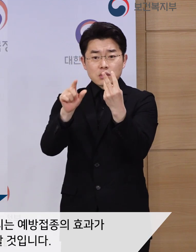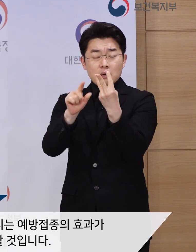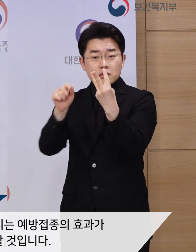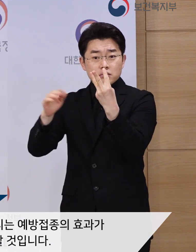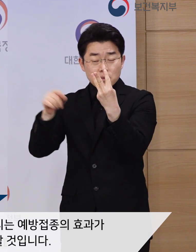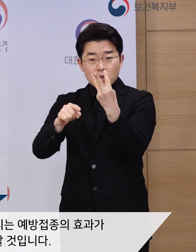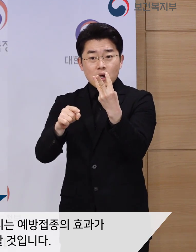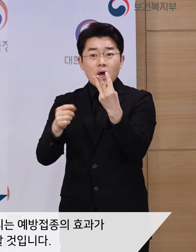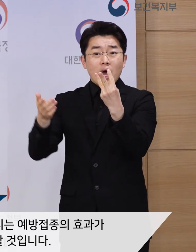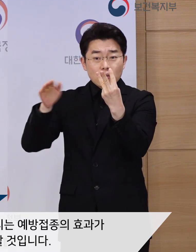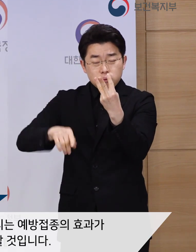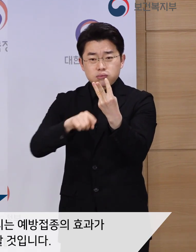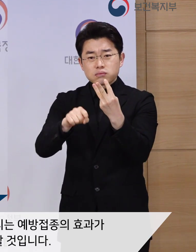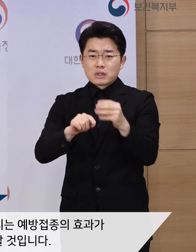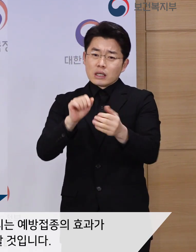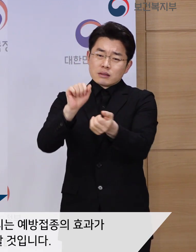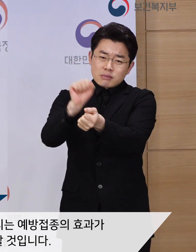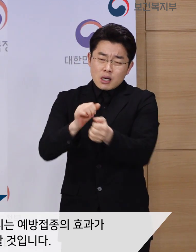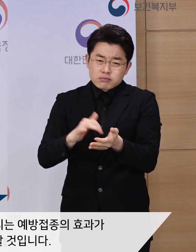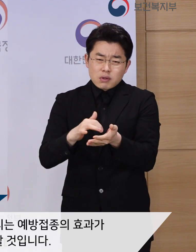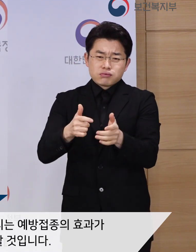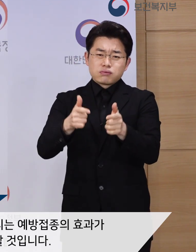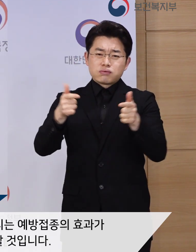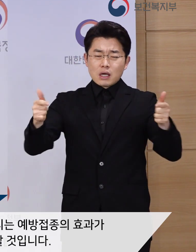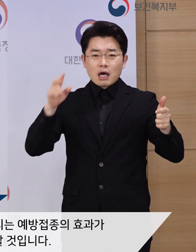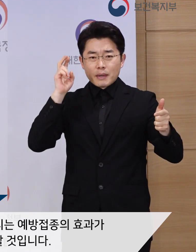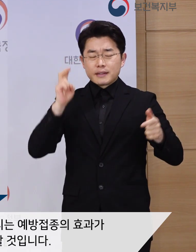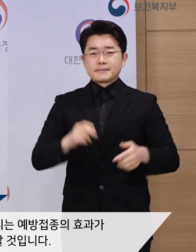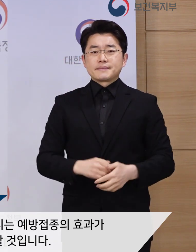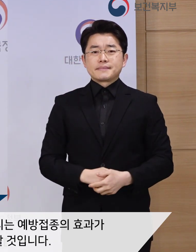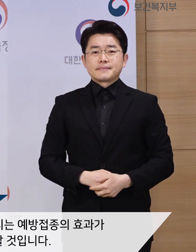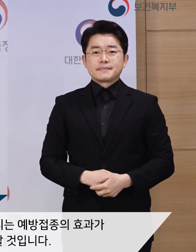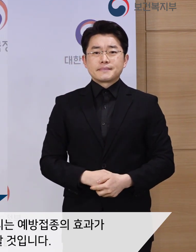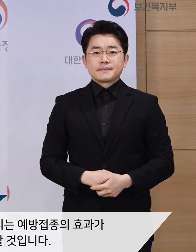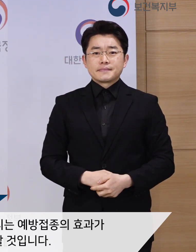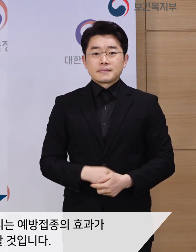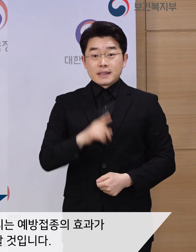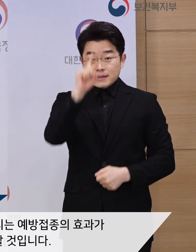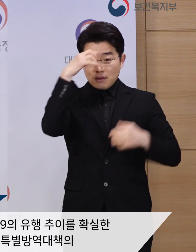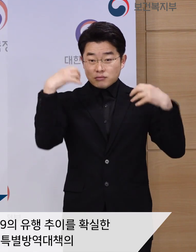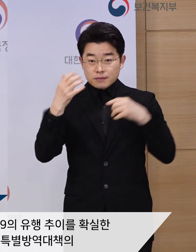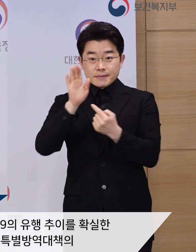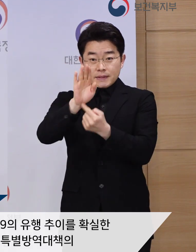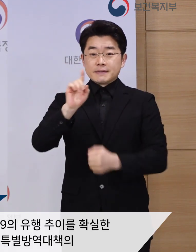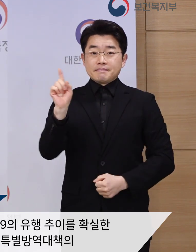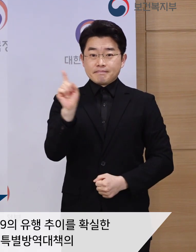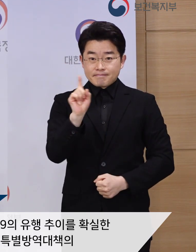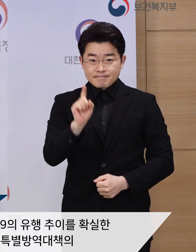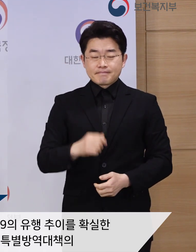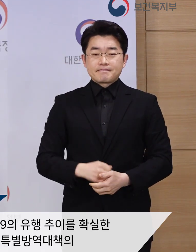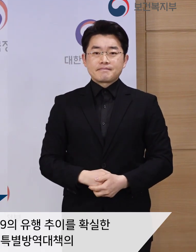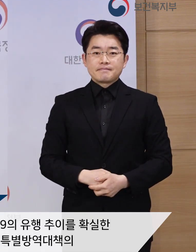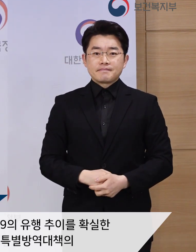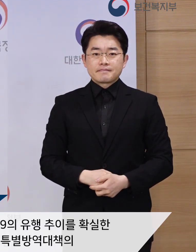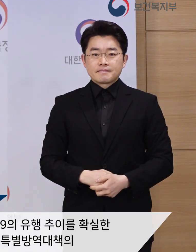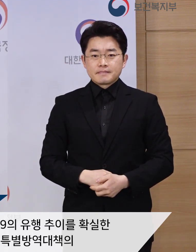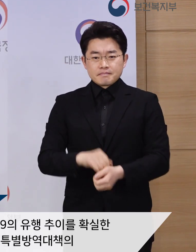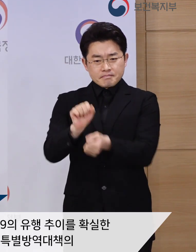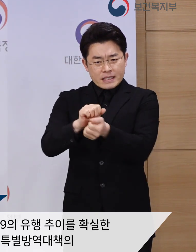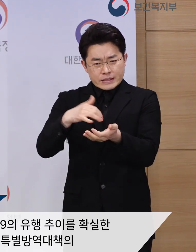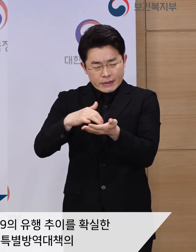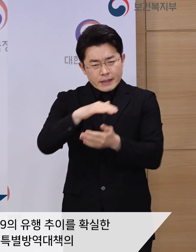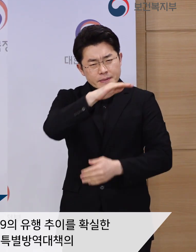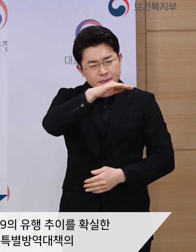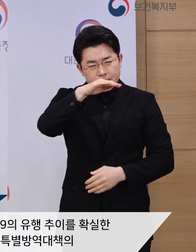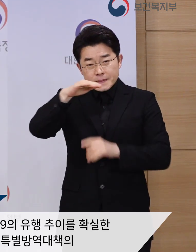효과가 본격화될 때까지 어렵고 험난한 시기를 보내야 할 것입니다. 이에 정부는 완만한 정체의